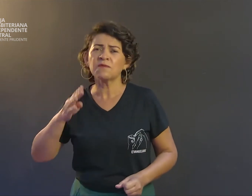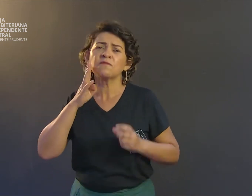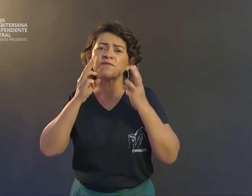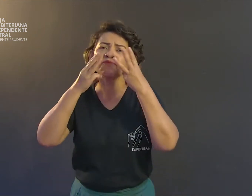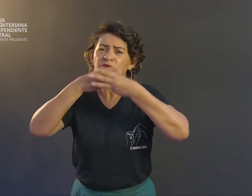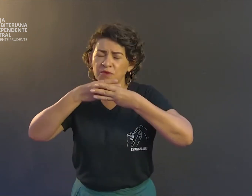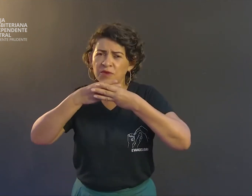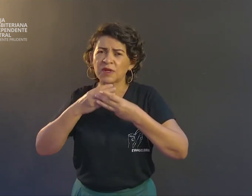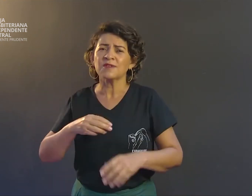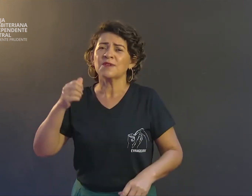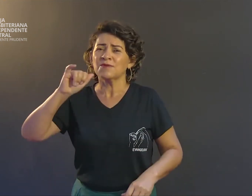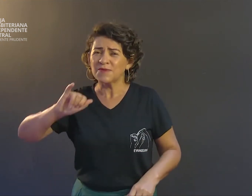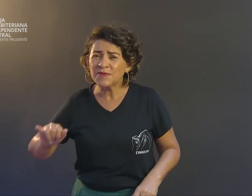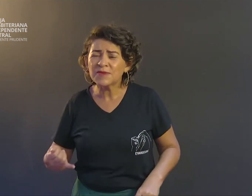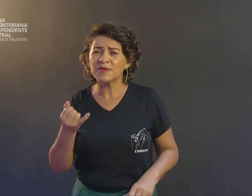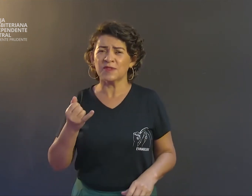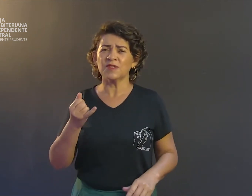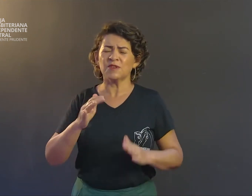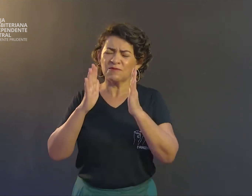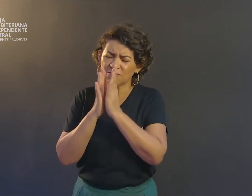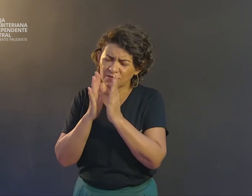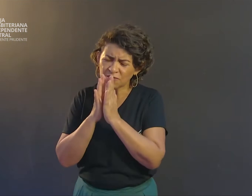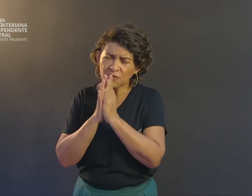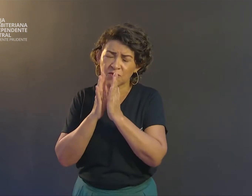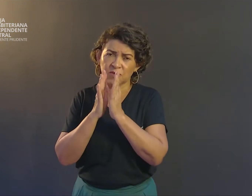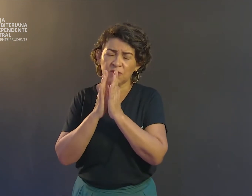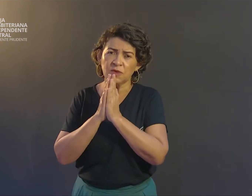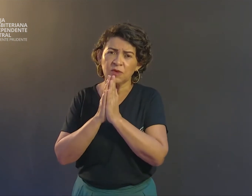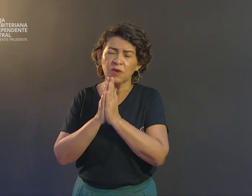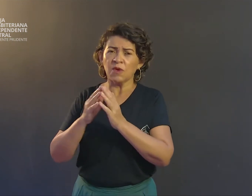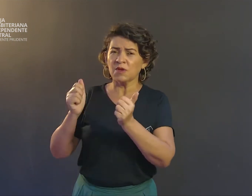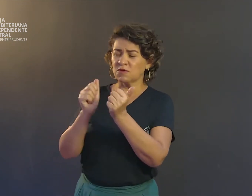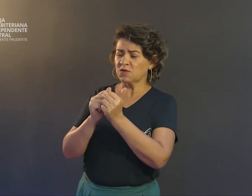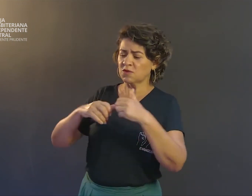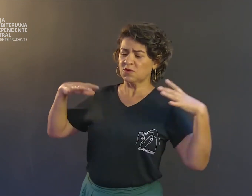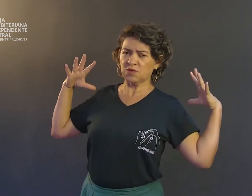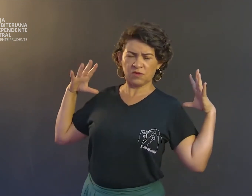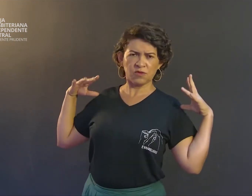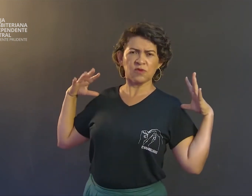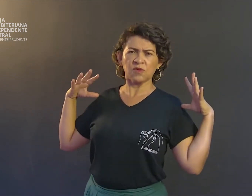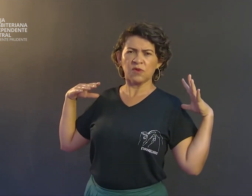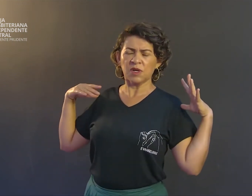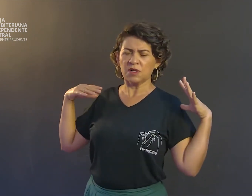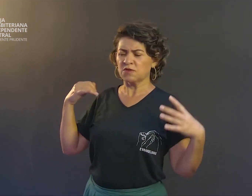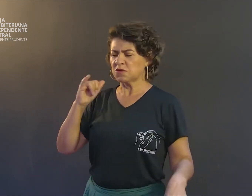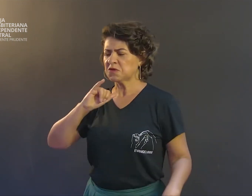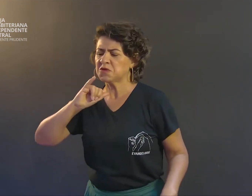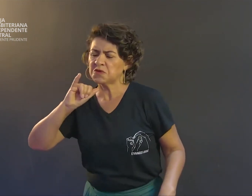Este anjo disse que Deus havia ouvido sua oração desde o primeiro dia em que havia começado